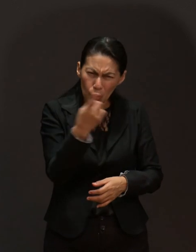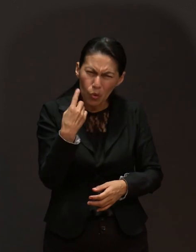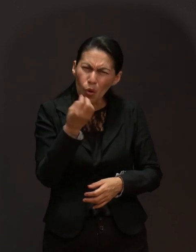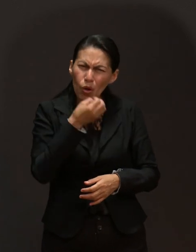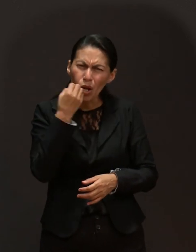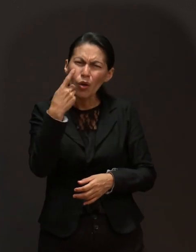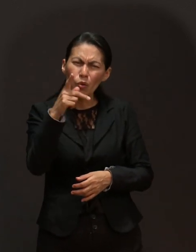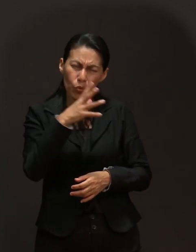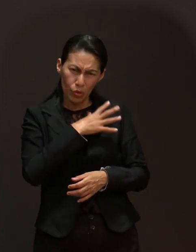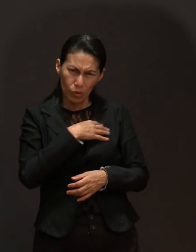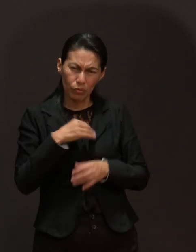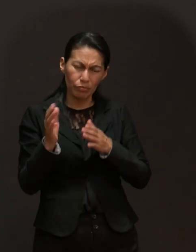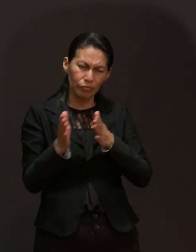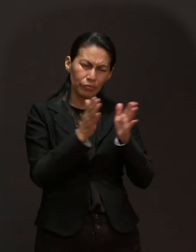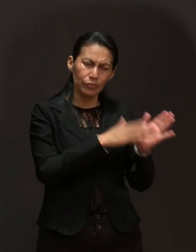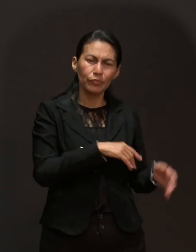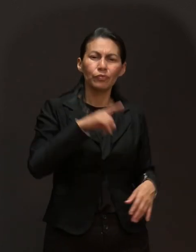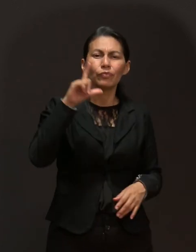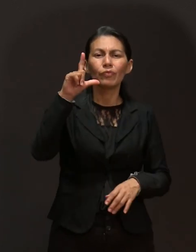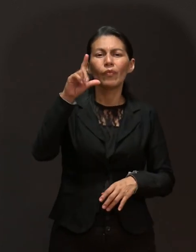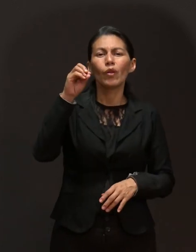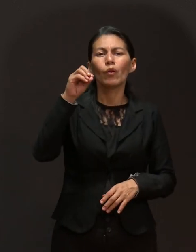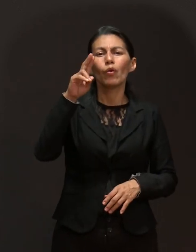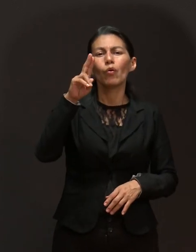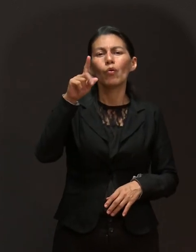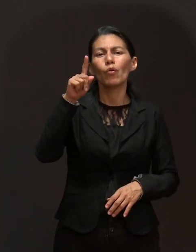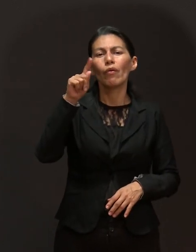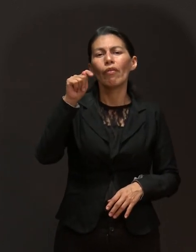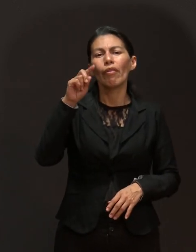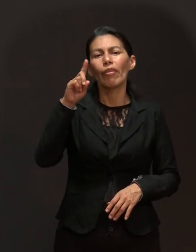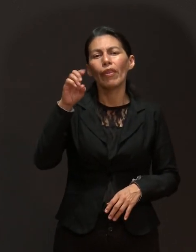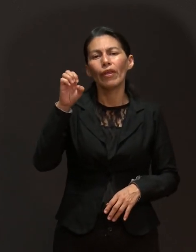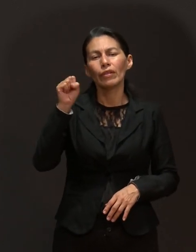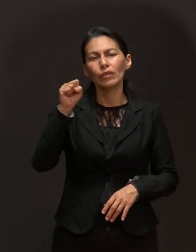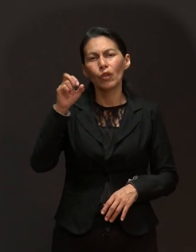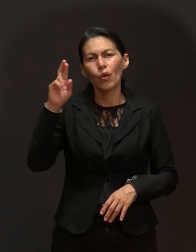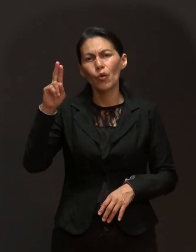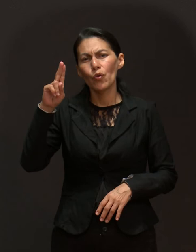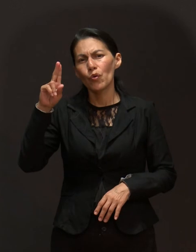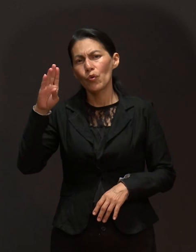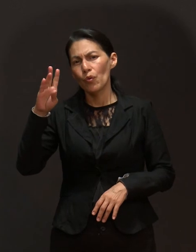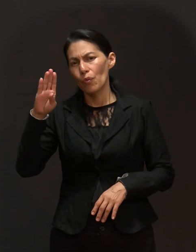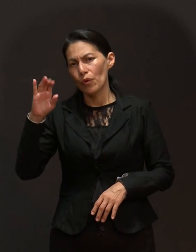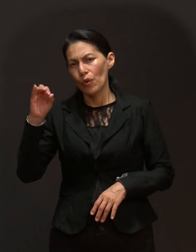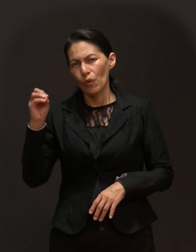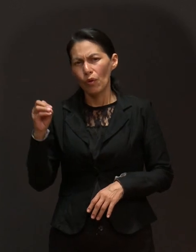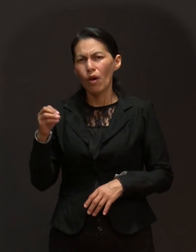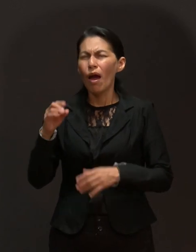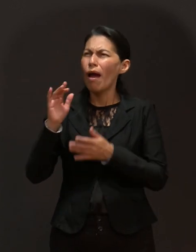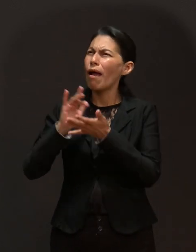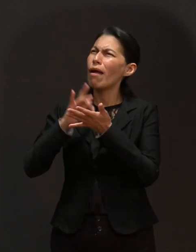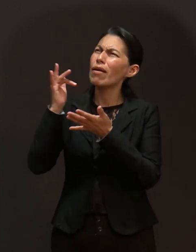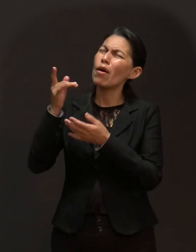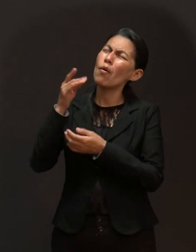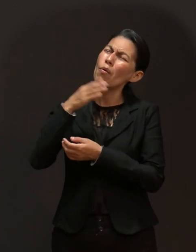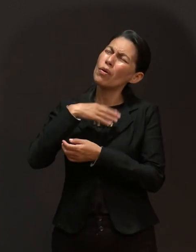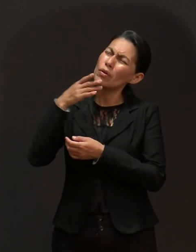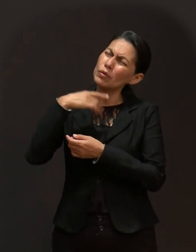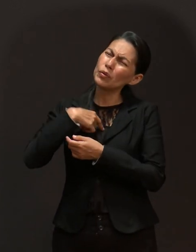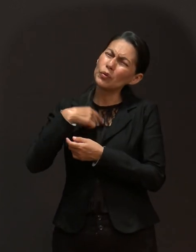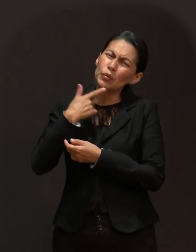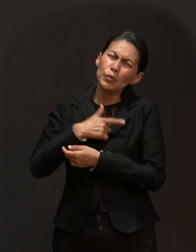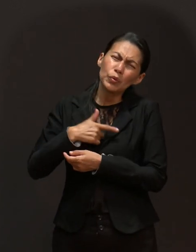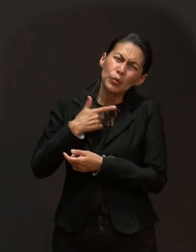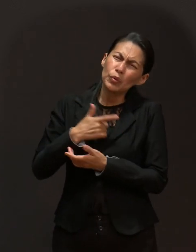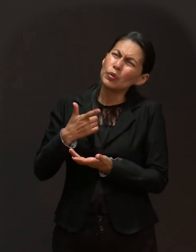hijo Lourde Rubio Buenas noches Estoy muy agradecida Con Dios Por la operación